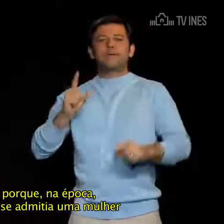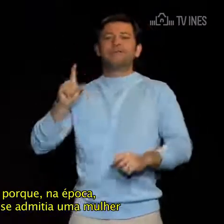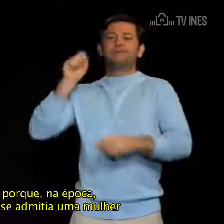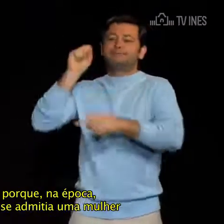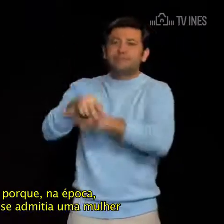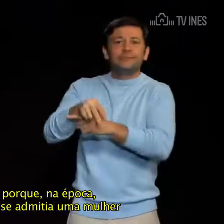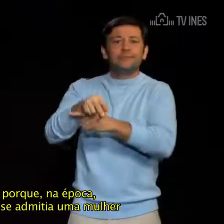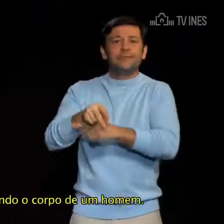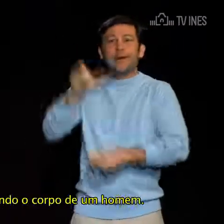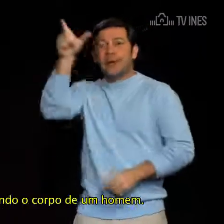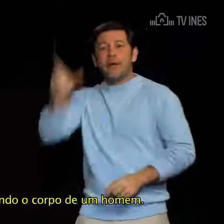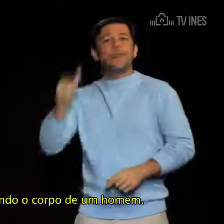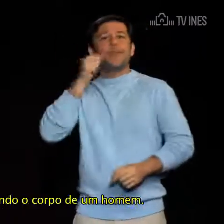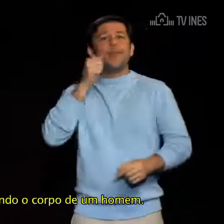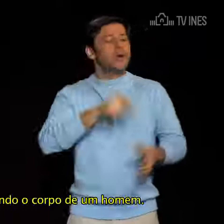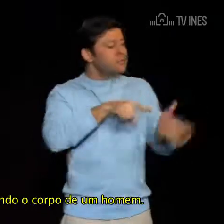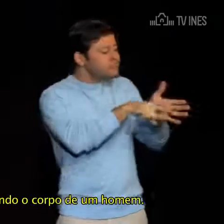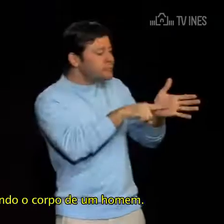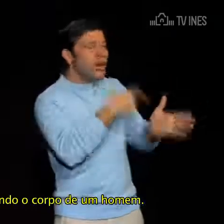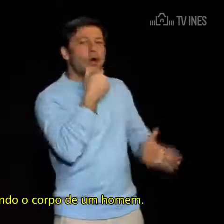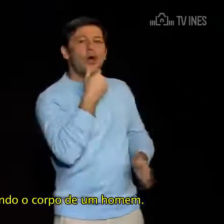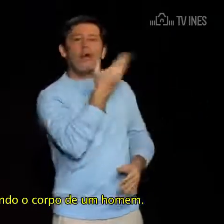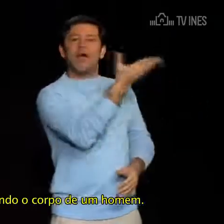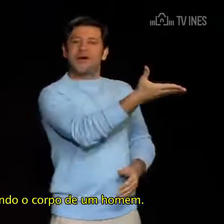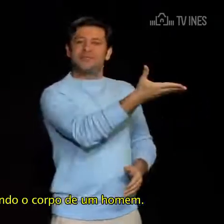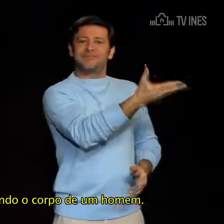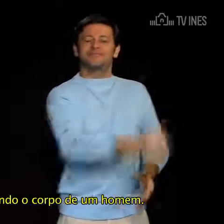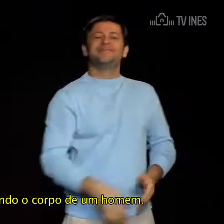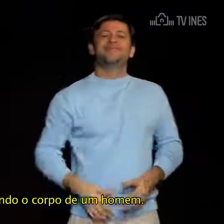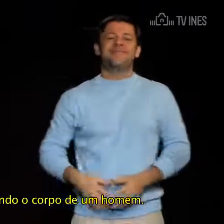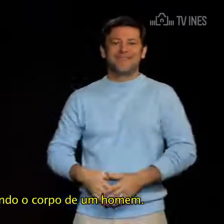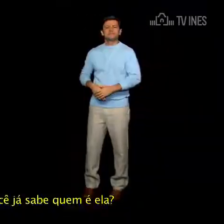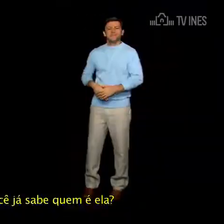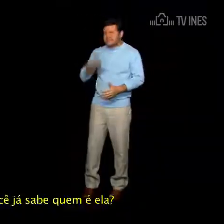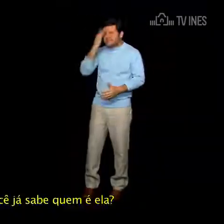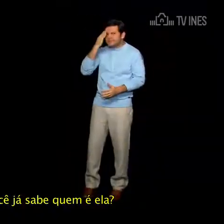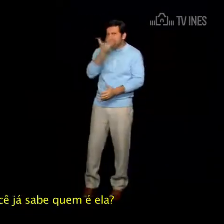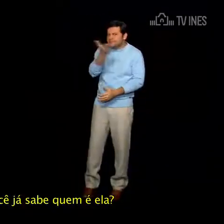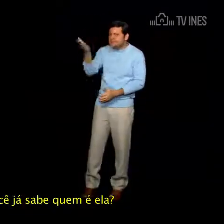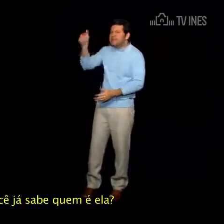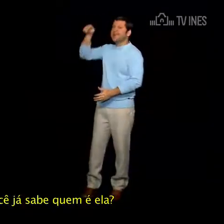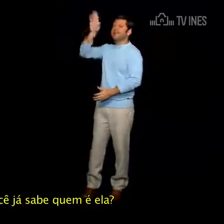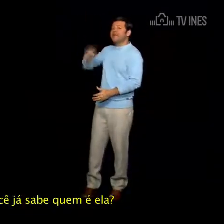admitia uma mulher examinando o corpo de um homem. Você já sabe quem é ela?